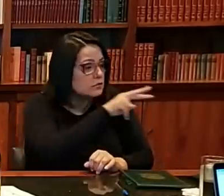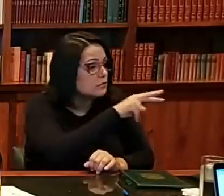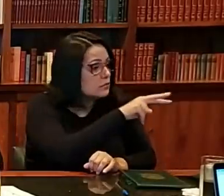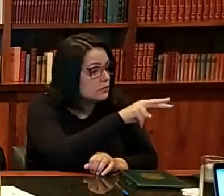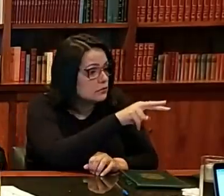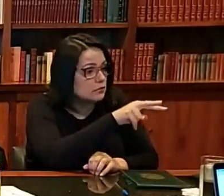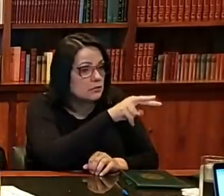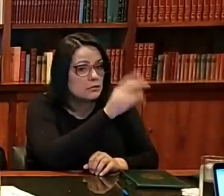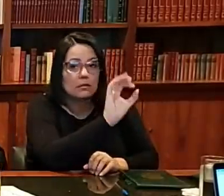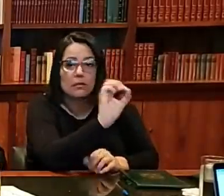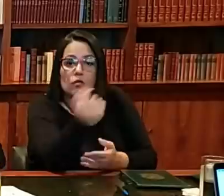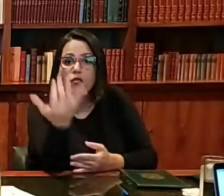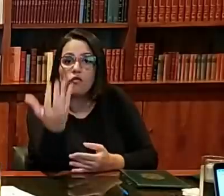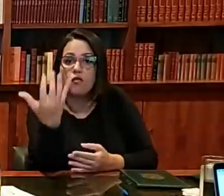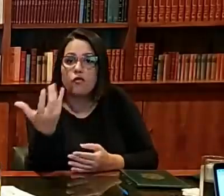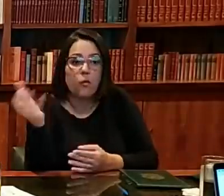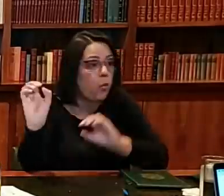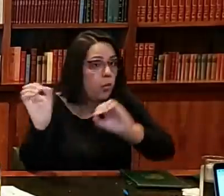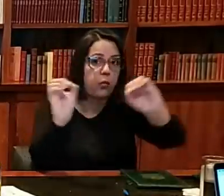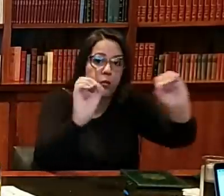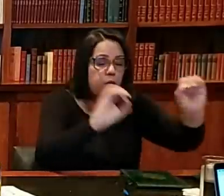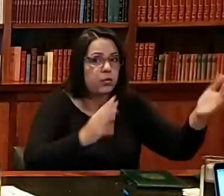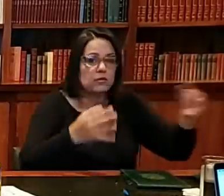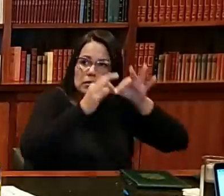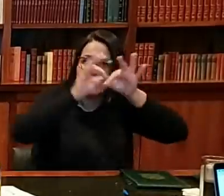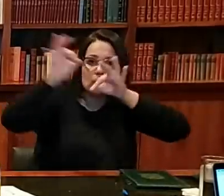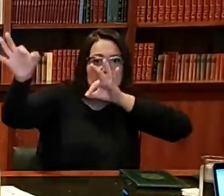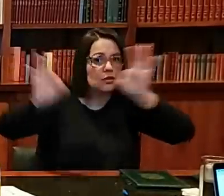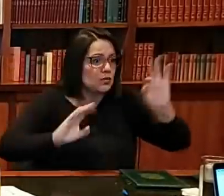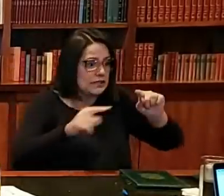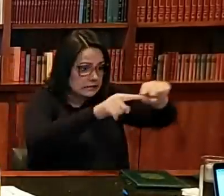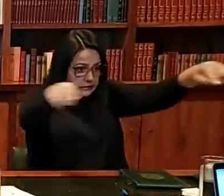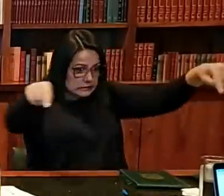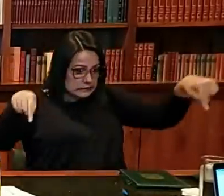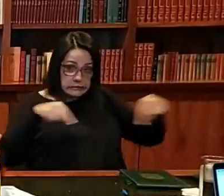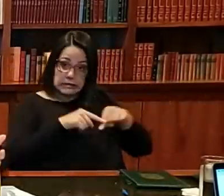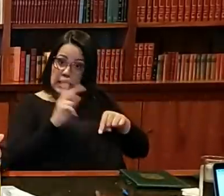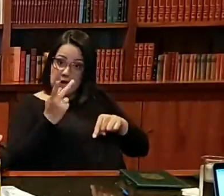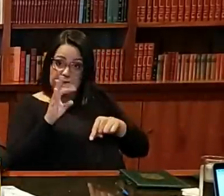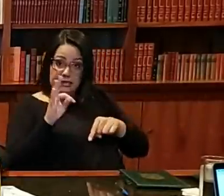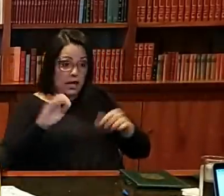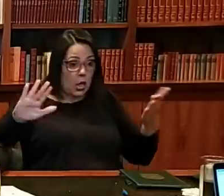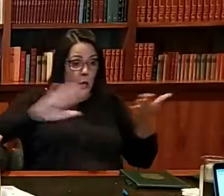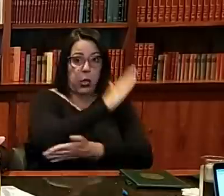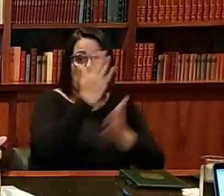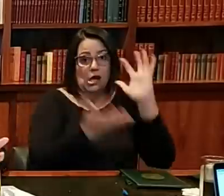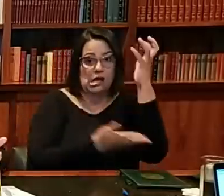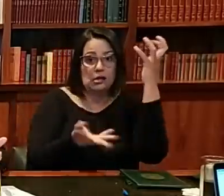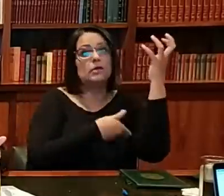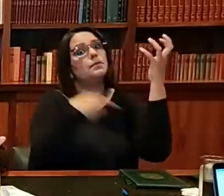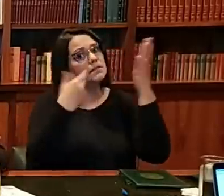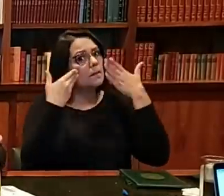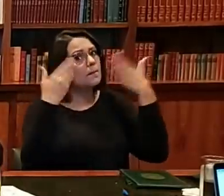uma fumaça, tá? Você não enxerga um hectare de floresta amazônica desmatada, para mostrar isso pro